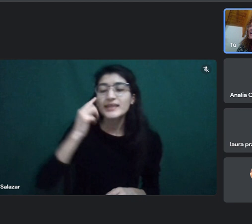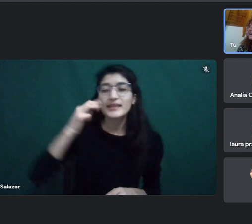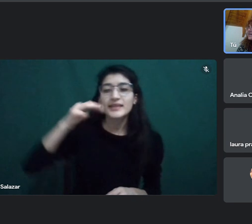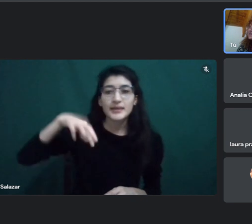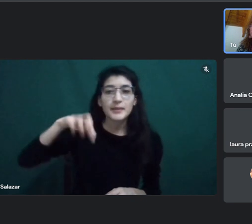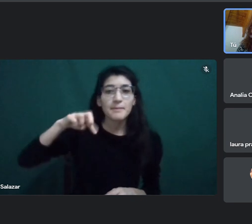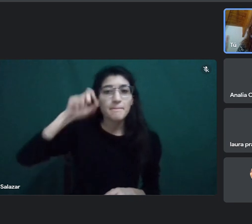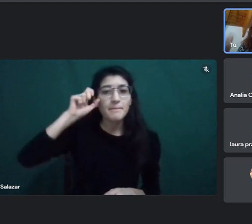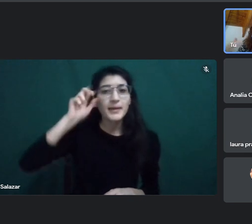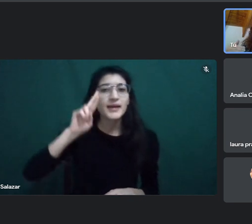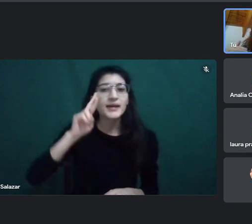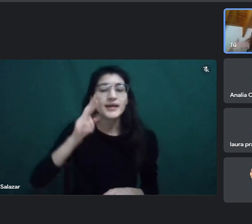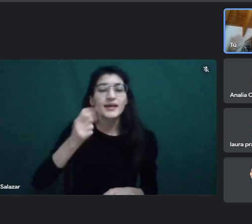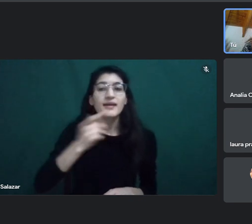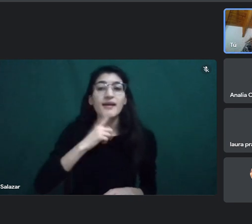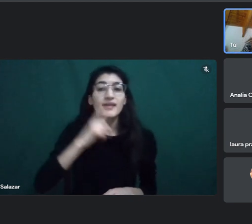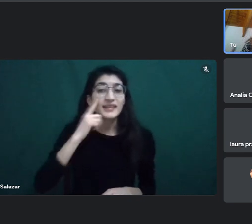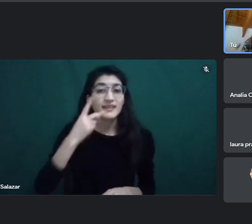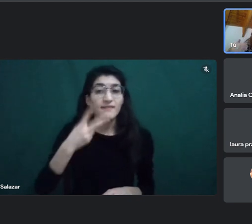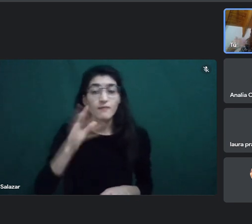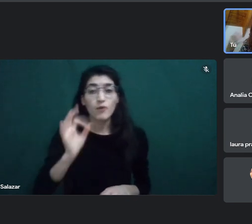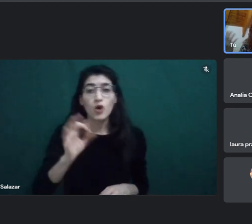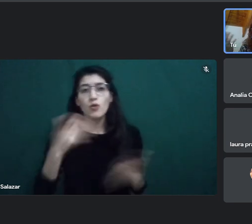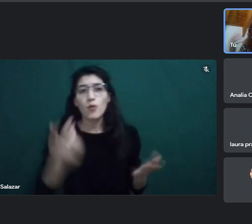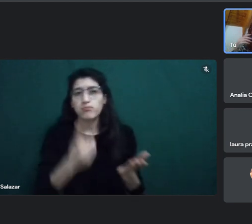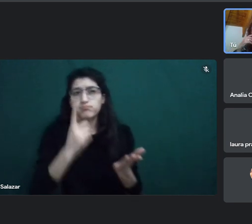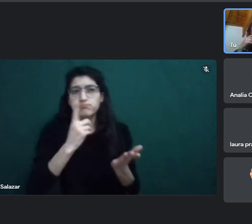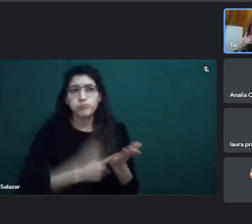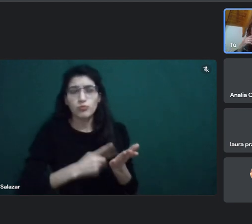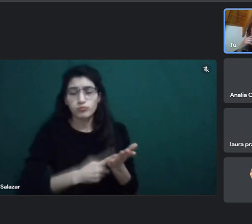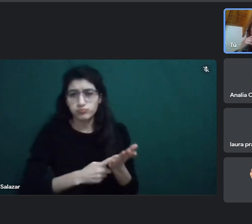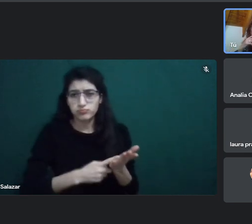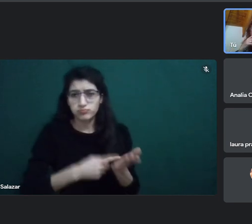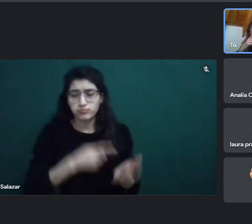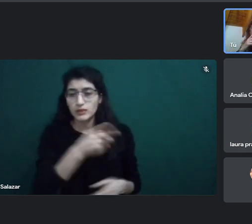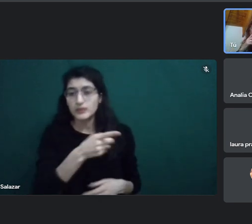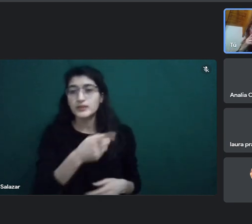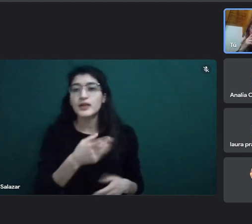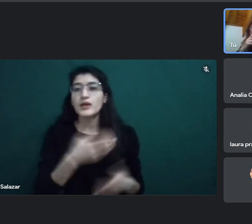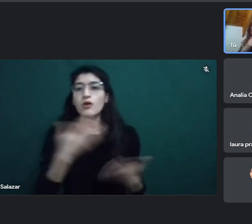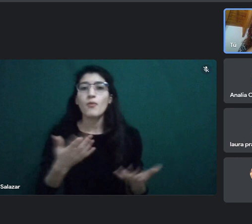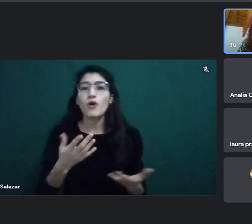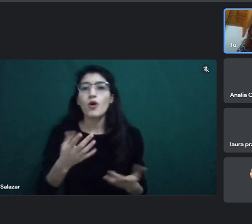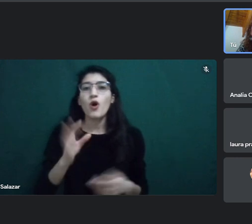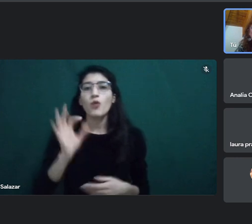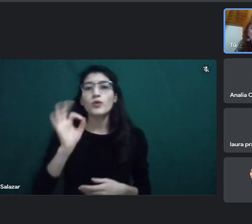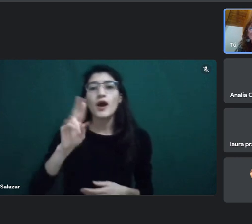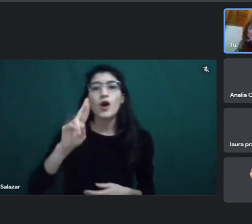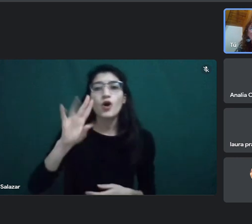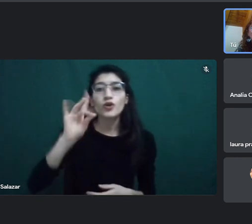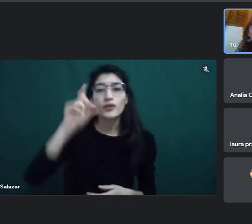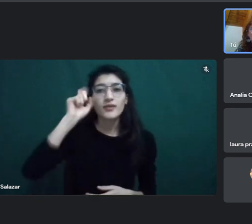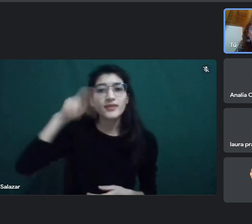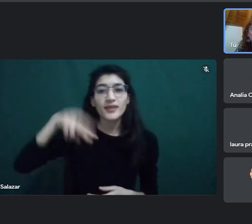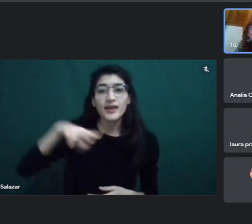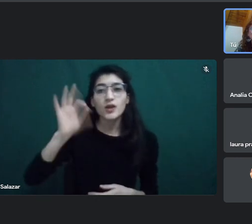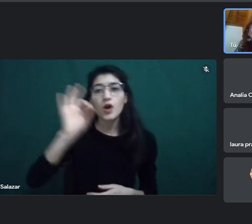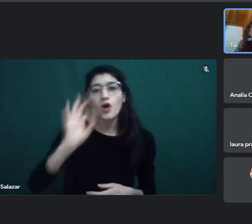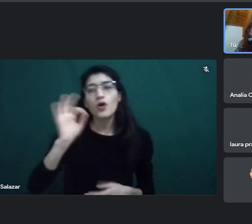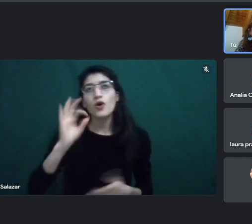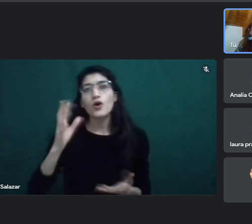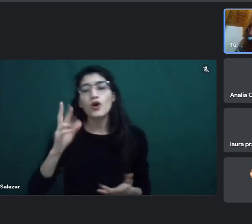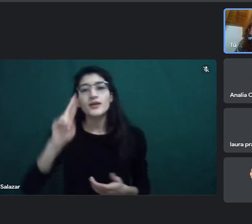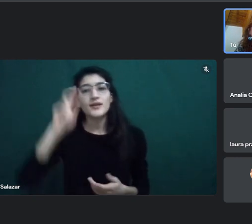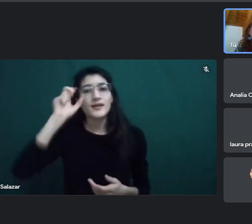haga esto, o una orden, una recomendación, ¿sí? Entonces, los verbos que están en verde son los